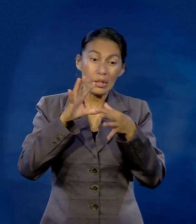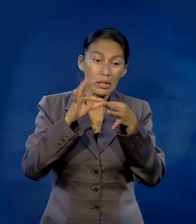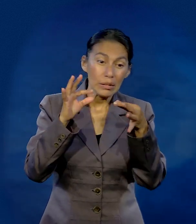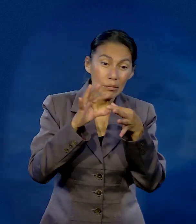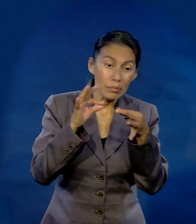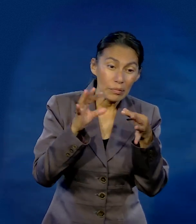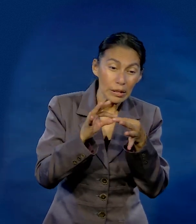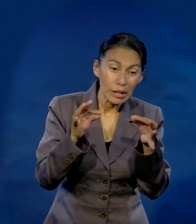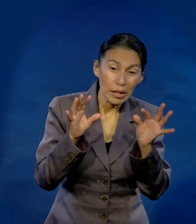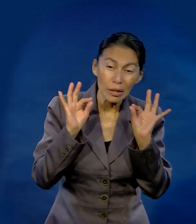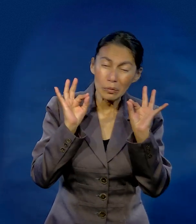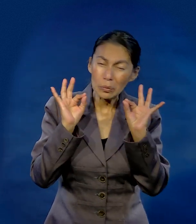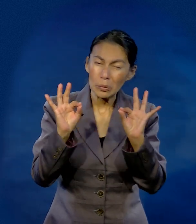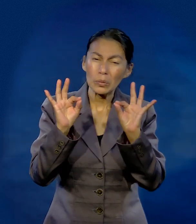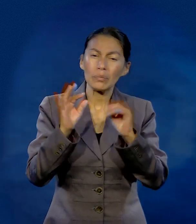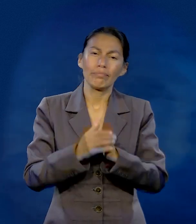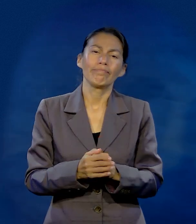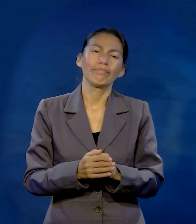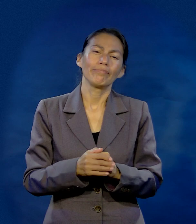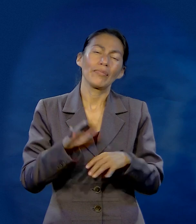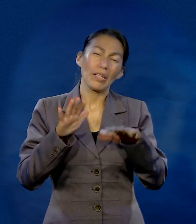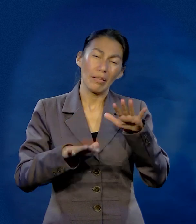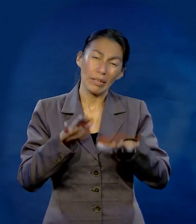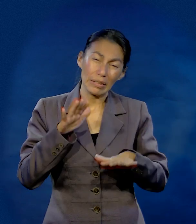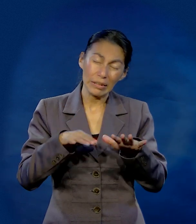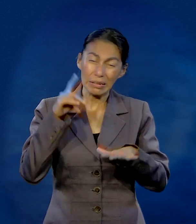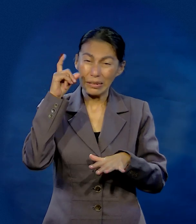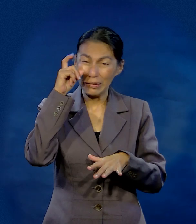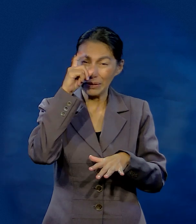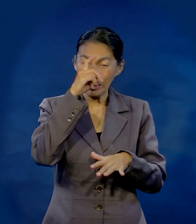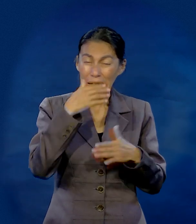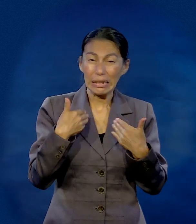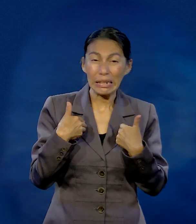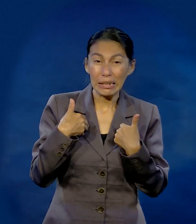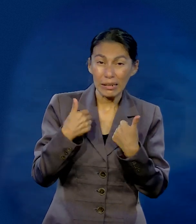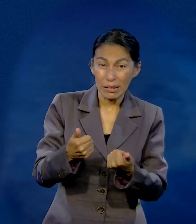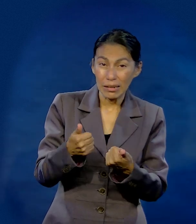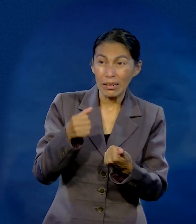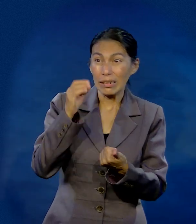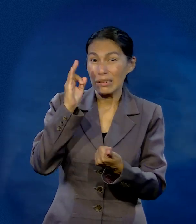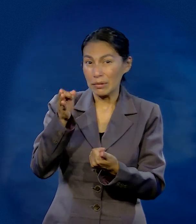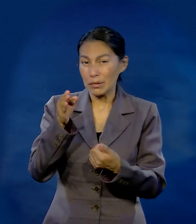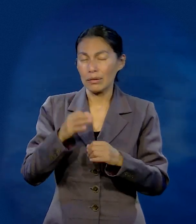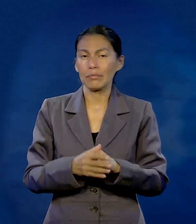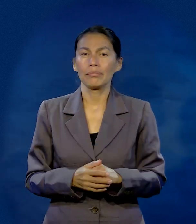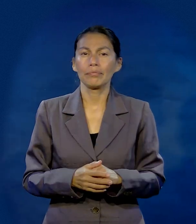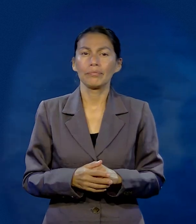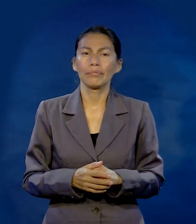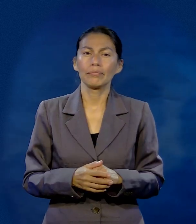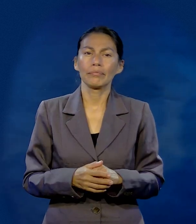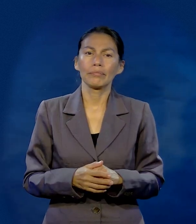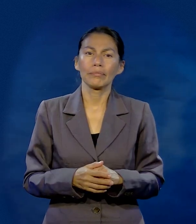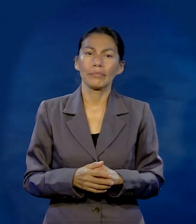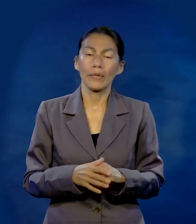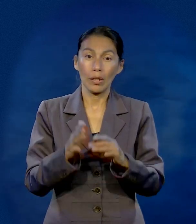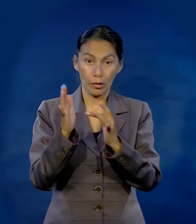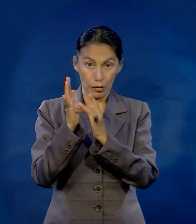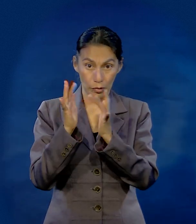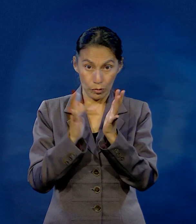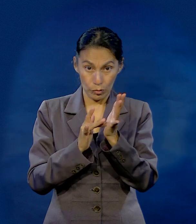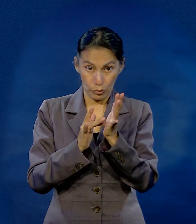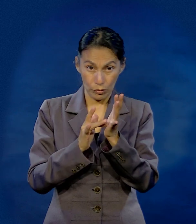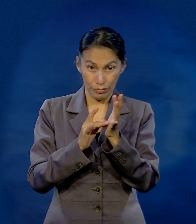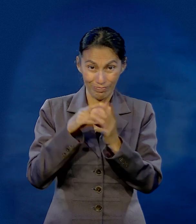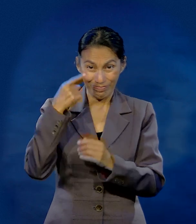dormir al contrario es para estar más despiertos que nunca porque cada historia que Jesús contó